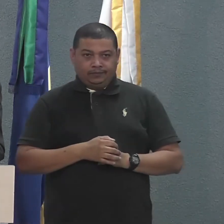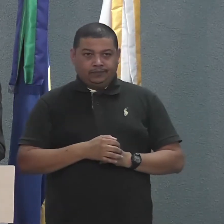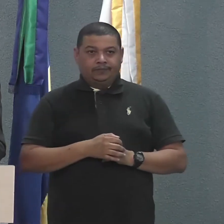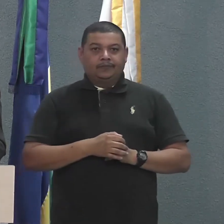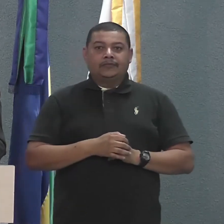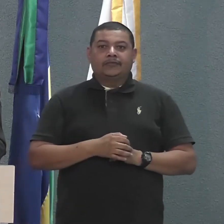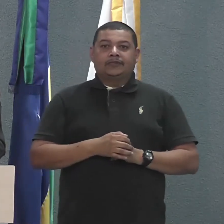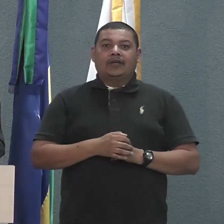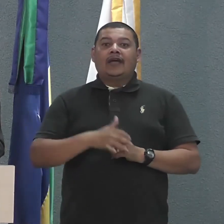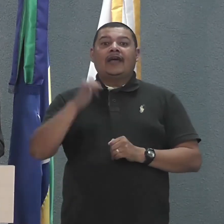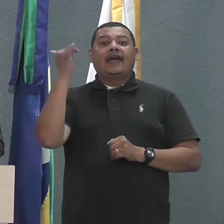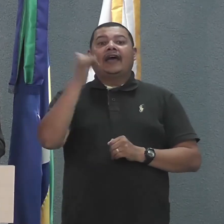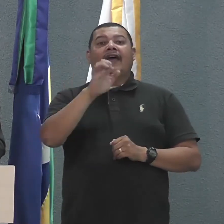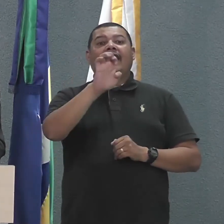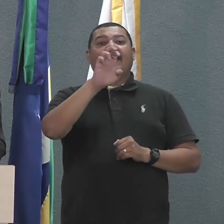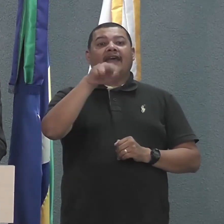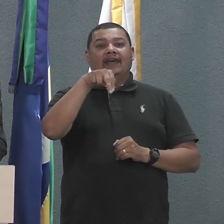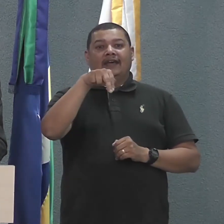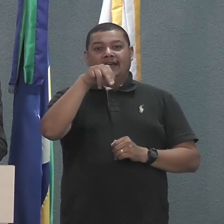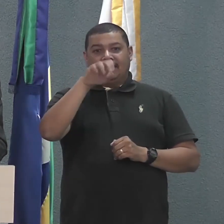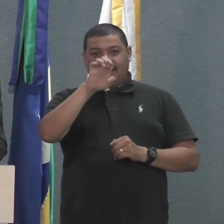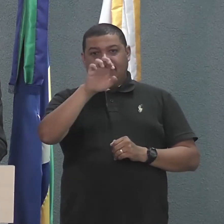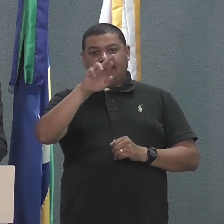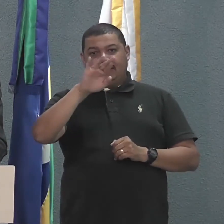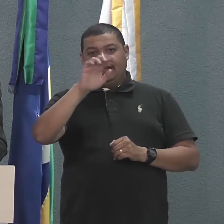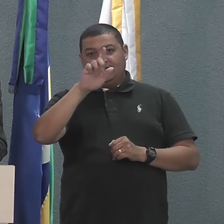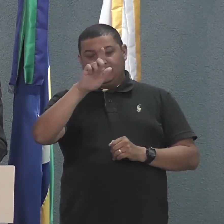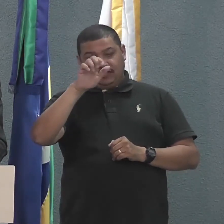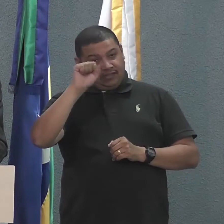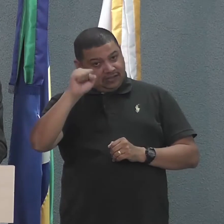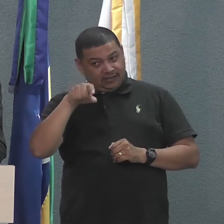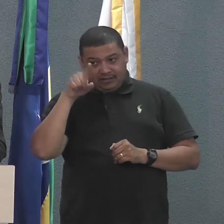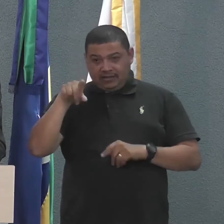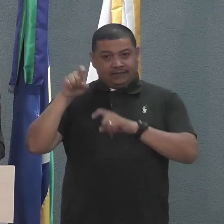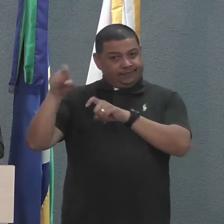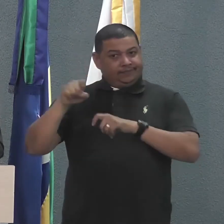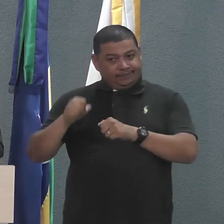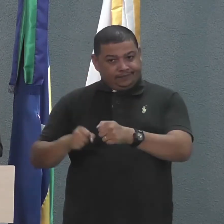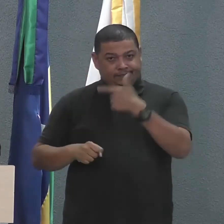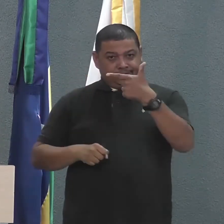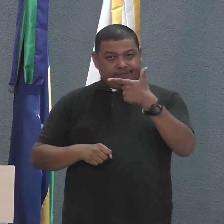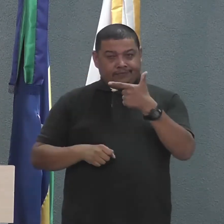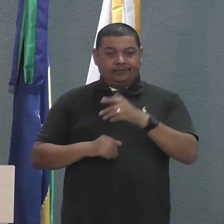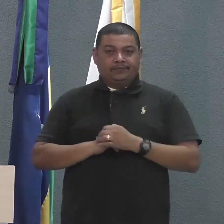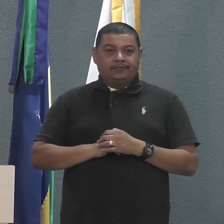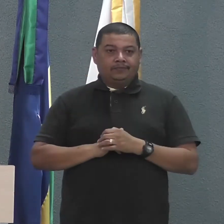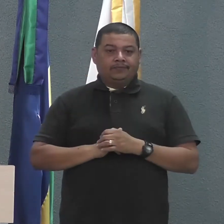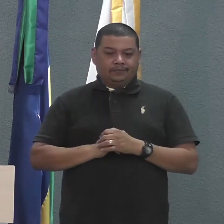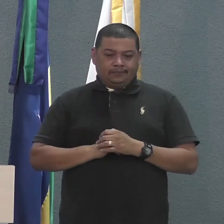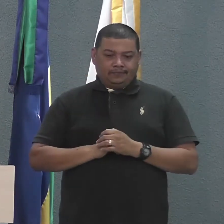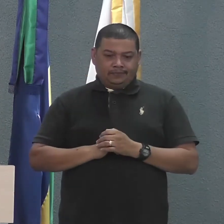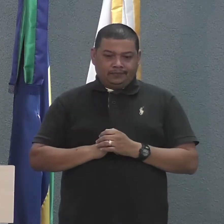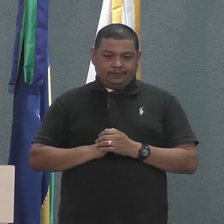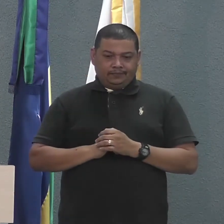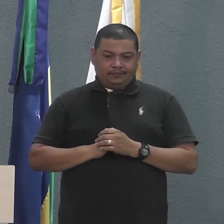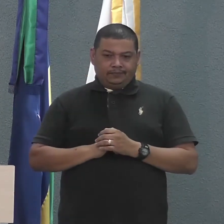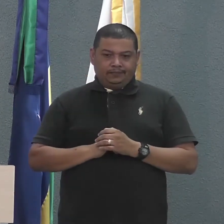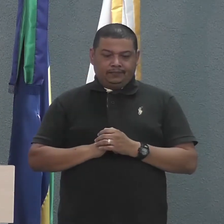rural. Mais uma vez, aí, a linha 2, ali no setor granjeiro de